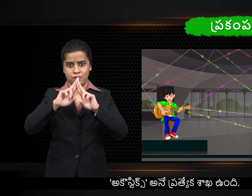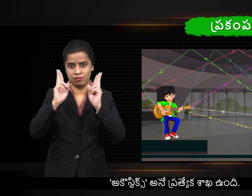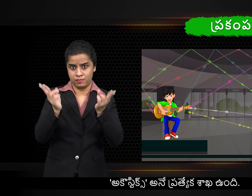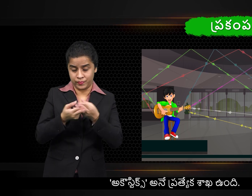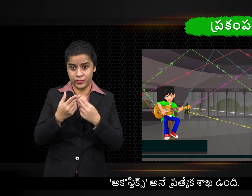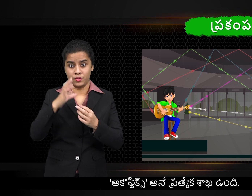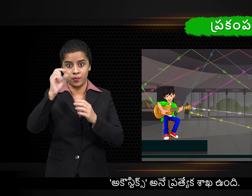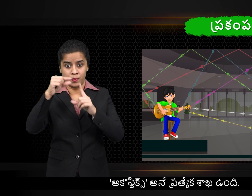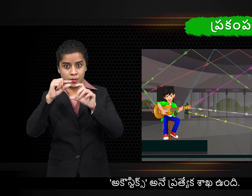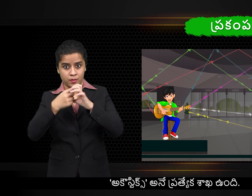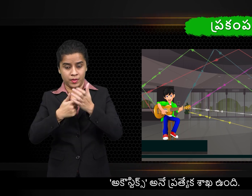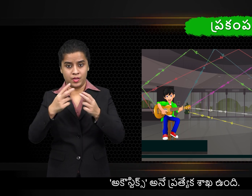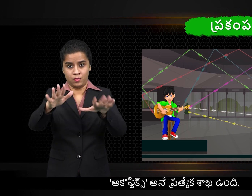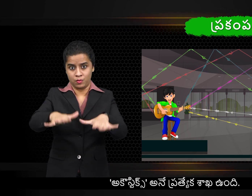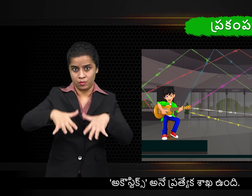ఉంది.